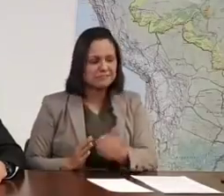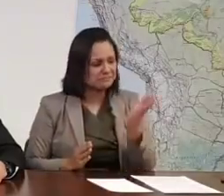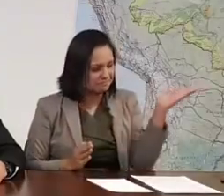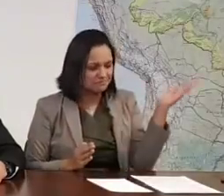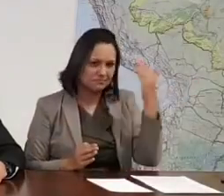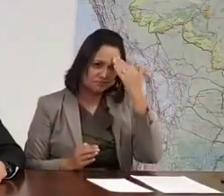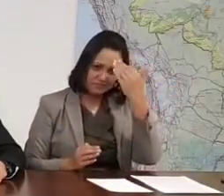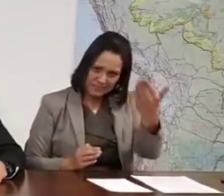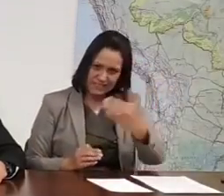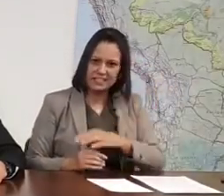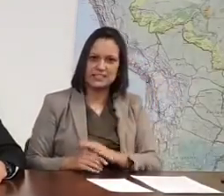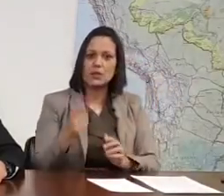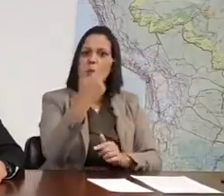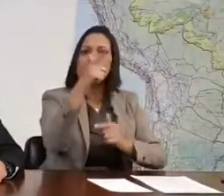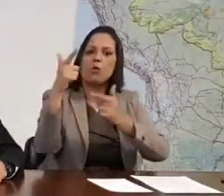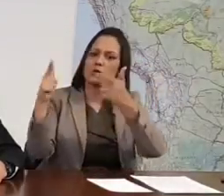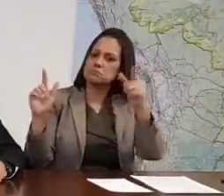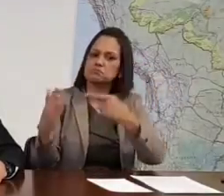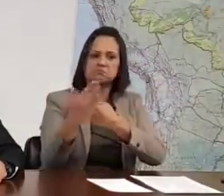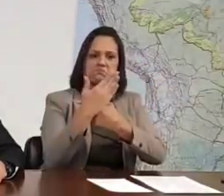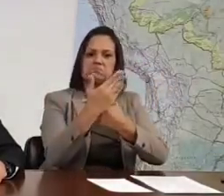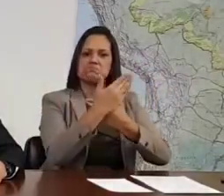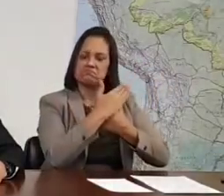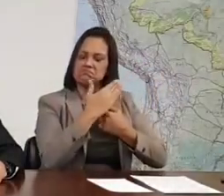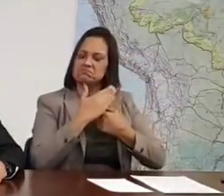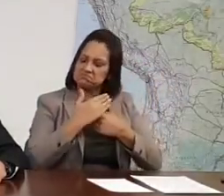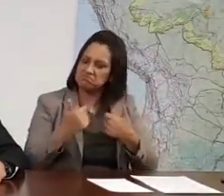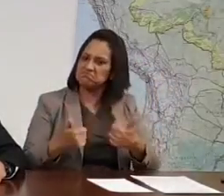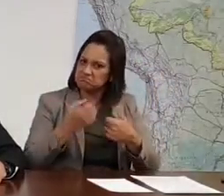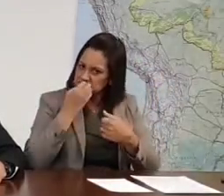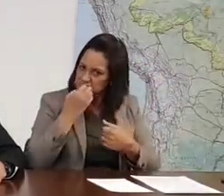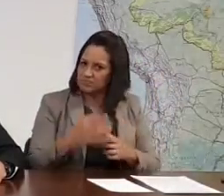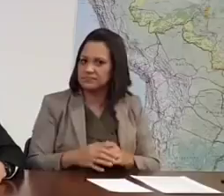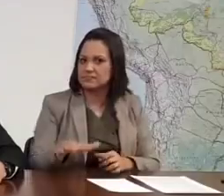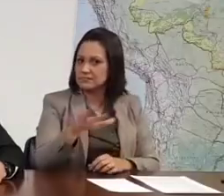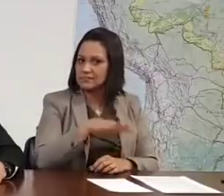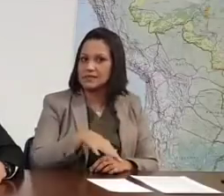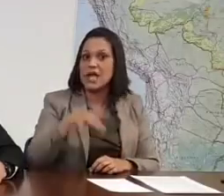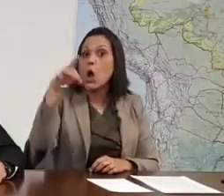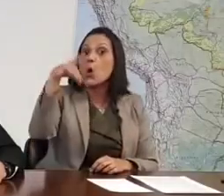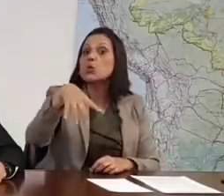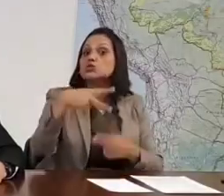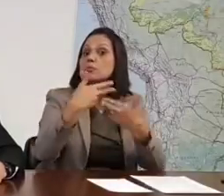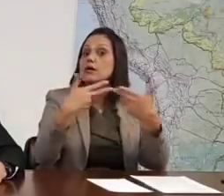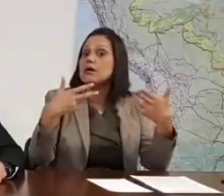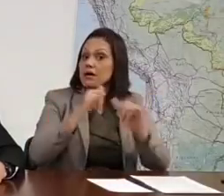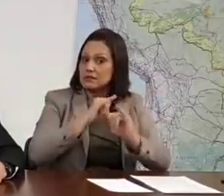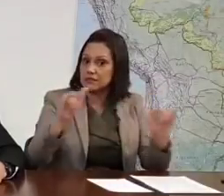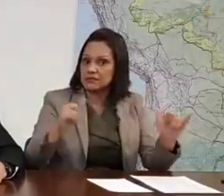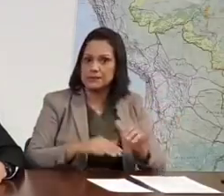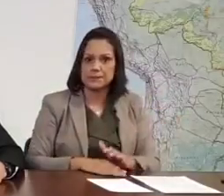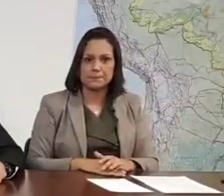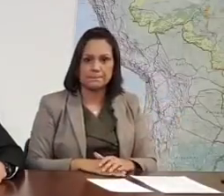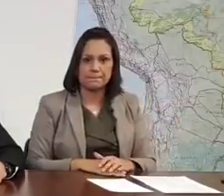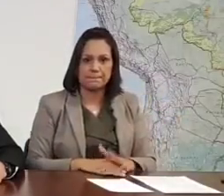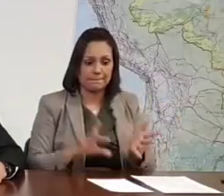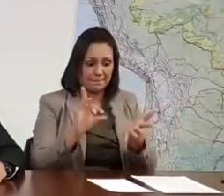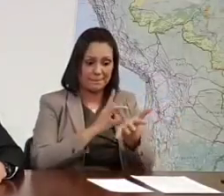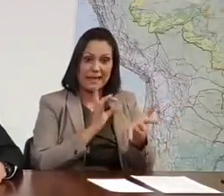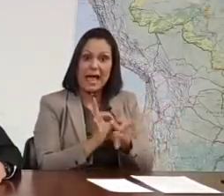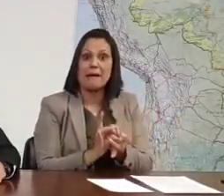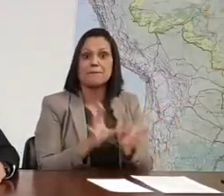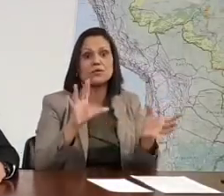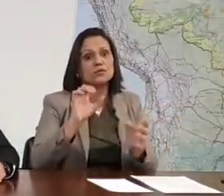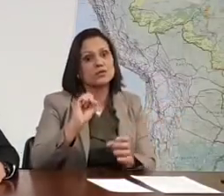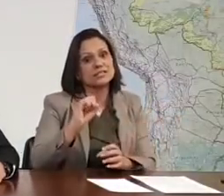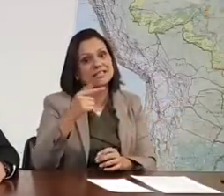outros, aqui dentro, nos ajudam e muito nessa área. A última notícia? Aprovação 870.